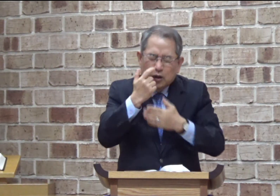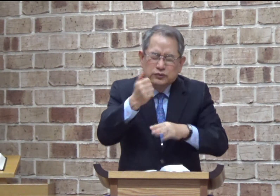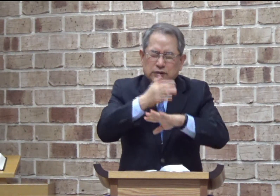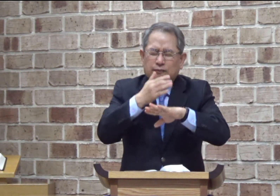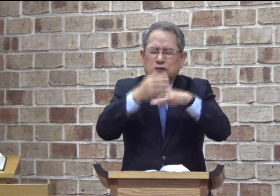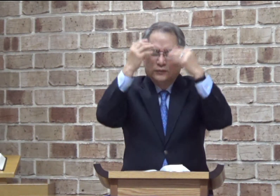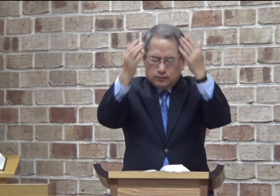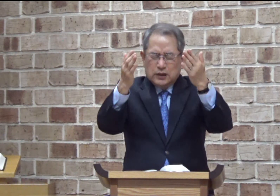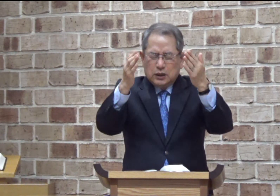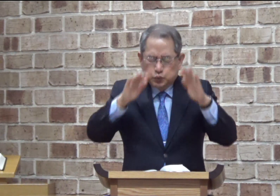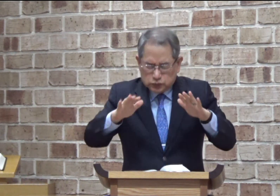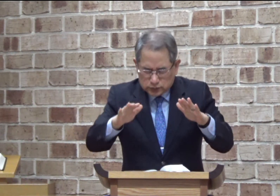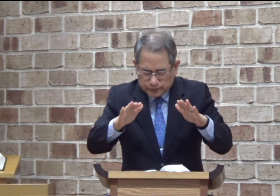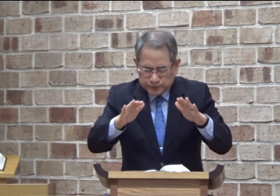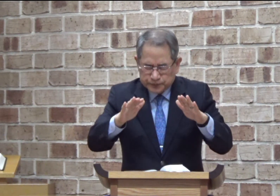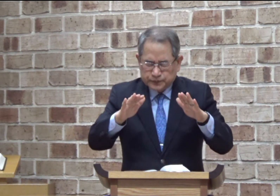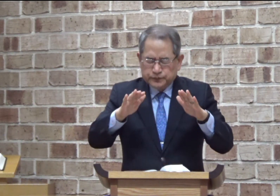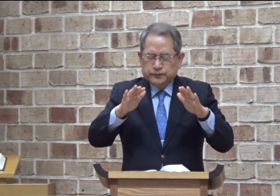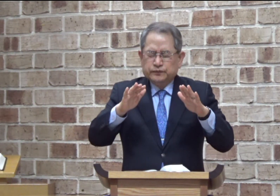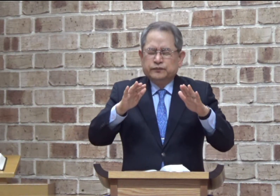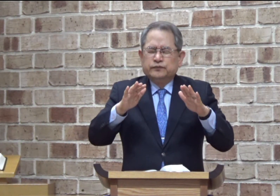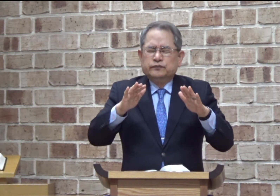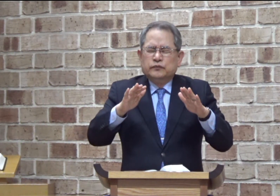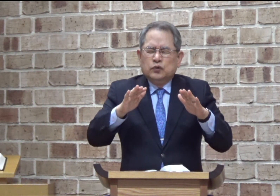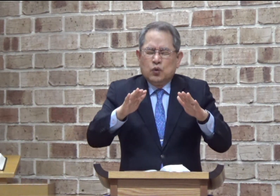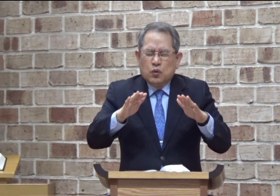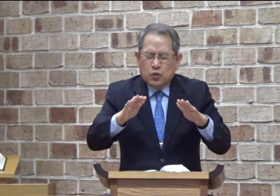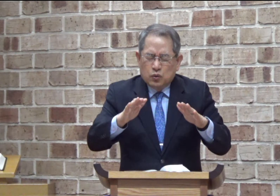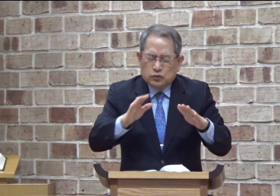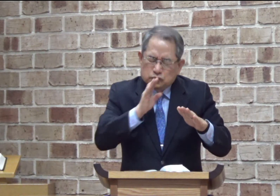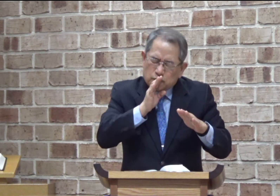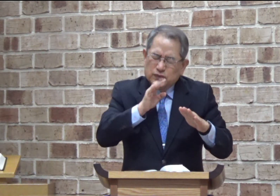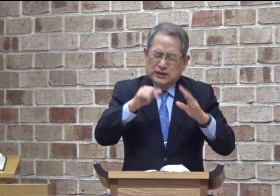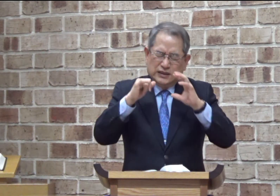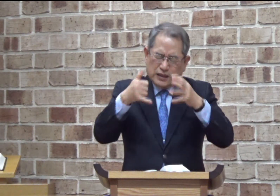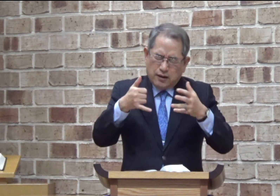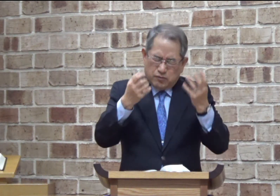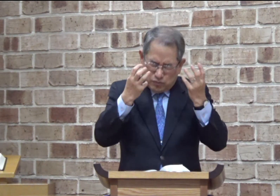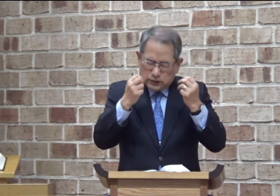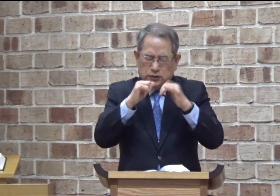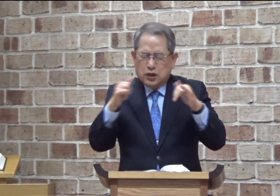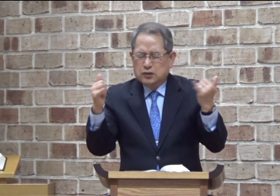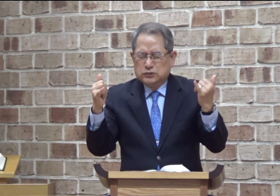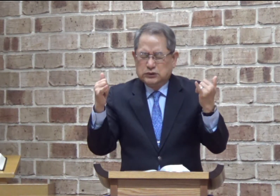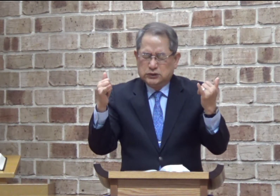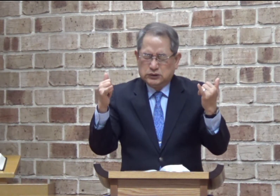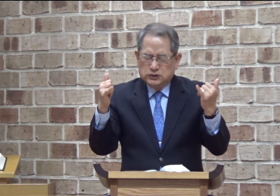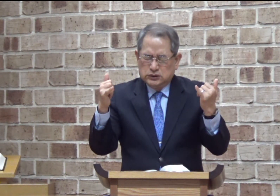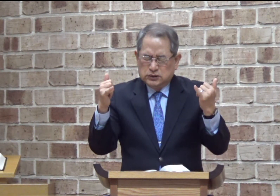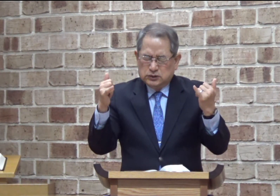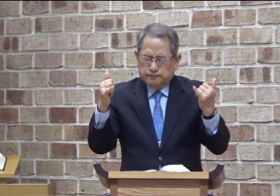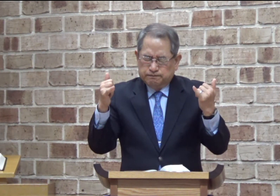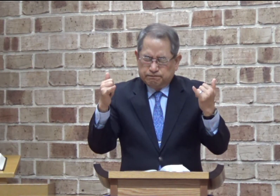하나님께 감사와 영광을 돌리는 서울농아교회 성도님들 되시기 바랍니다. 하나님 아버지 감사드립니다.